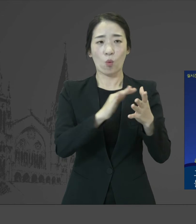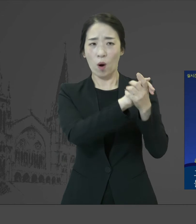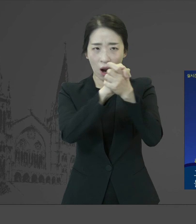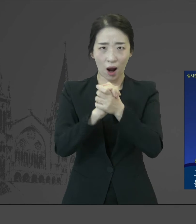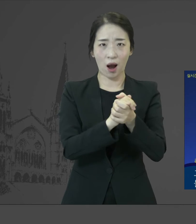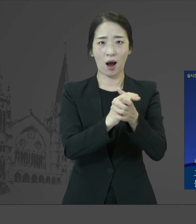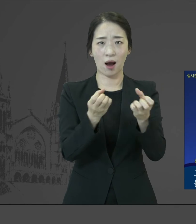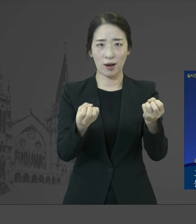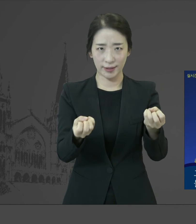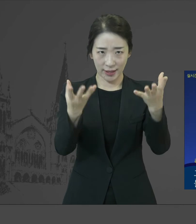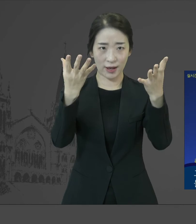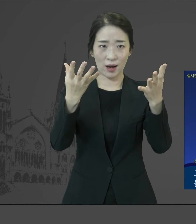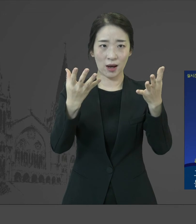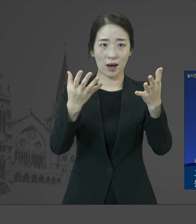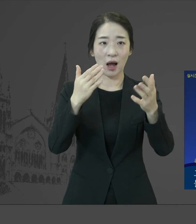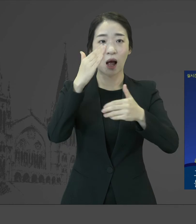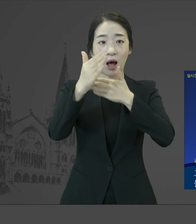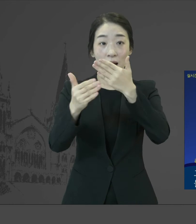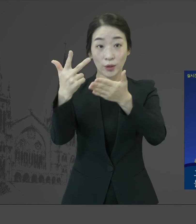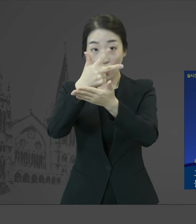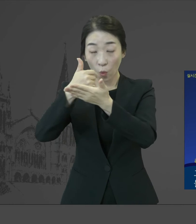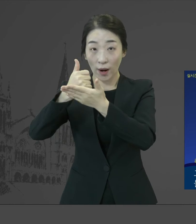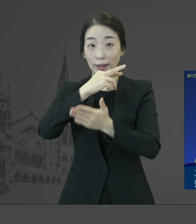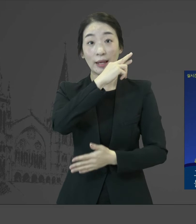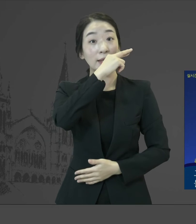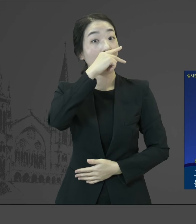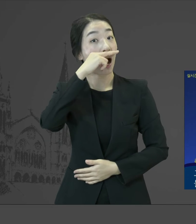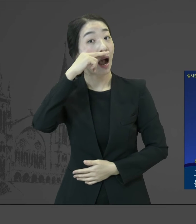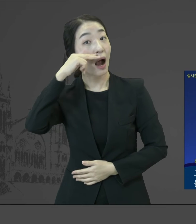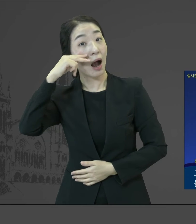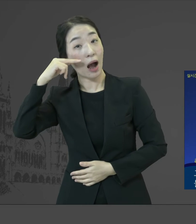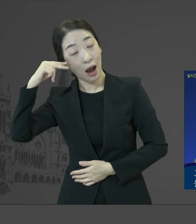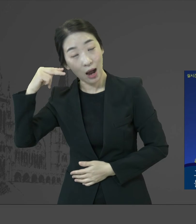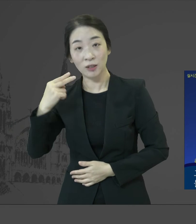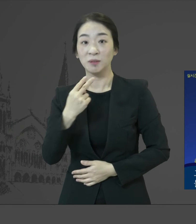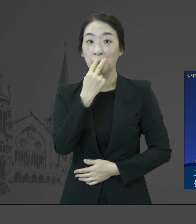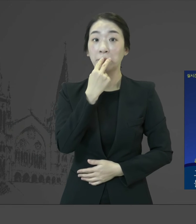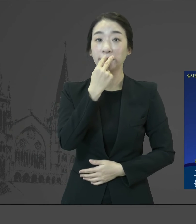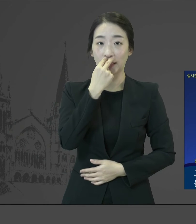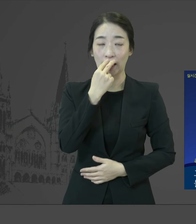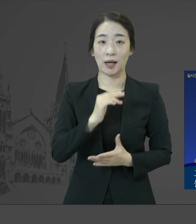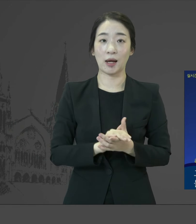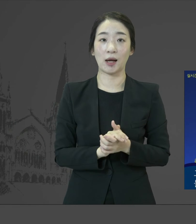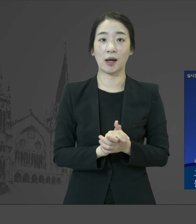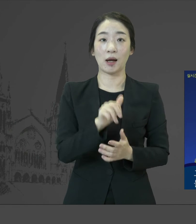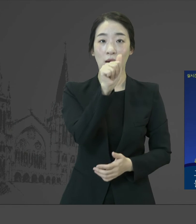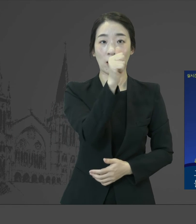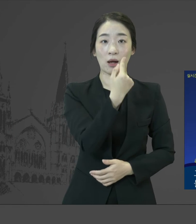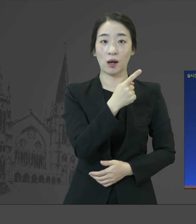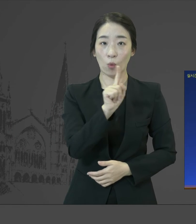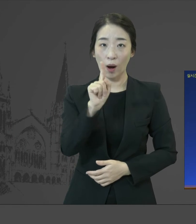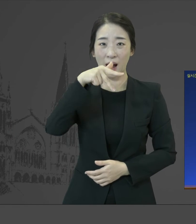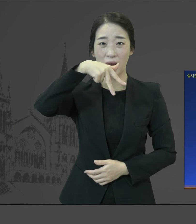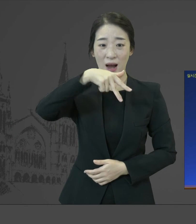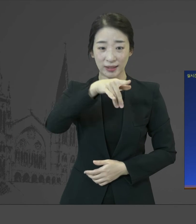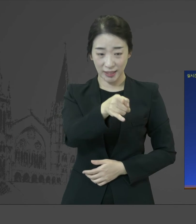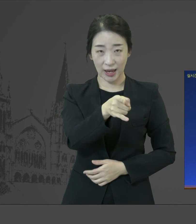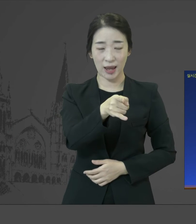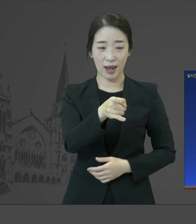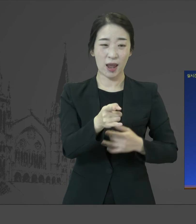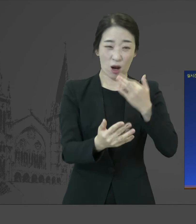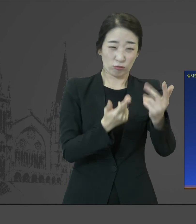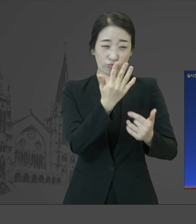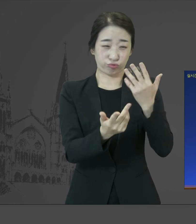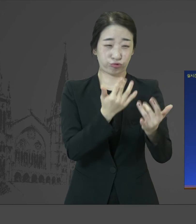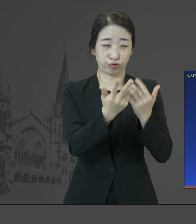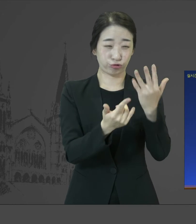향기로운 냄새라. 하나님은 냄새를 맡으시는 거예요. 화제는 이 번제를 의미하는 겁니다. 태워드리는 제물, 제사를 할 때 그